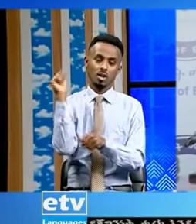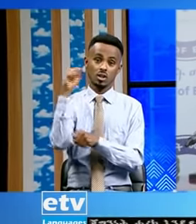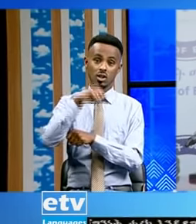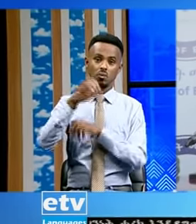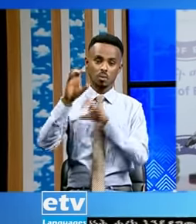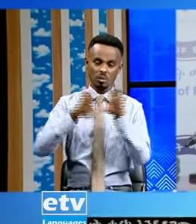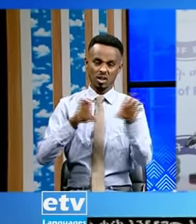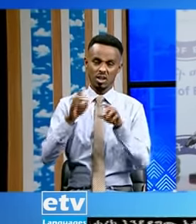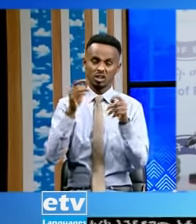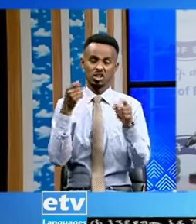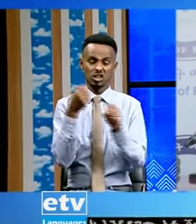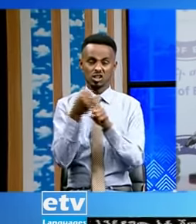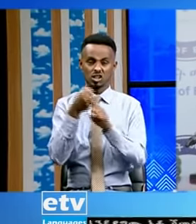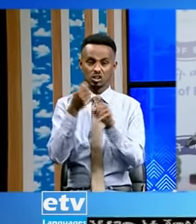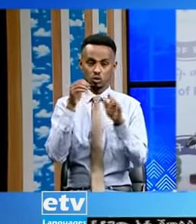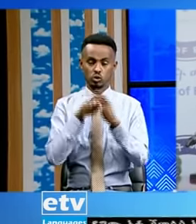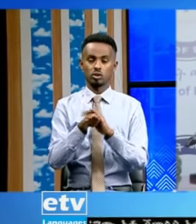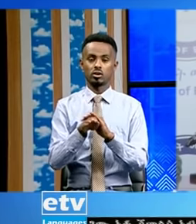ለማሸነፍ በሚደረገው ትግል ውስጥ